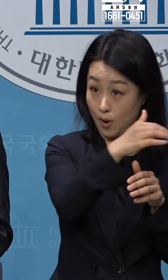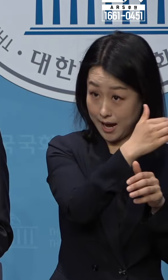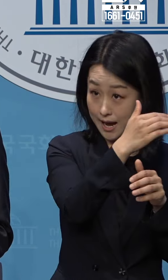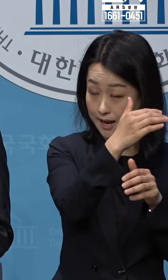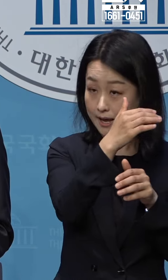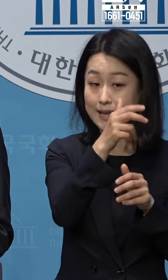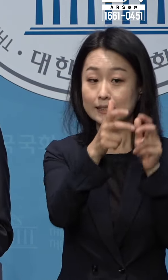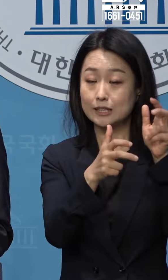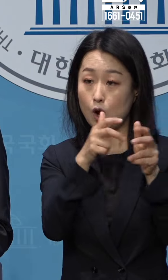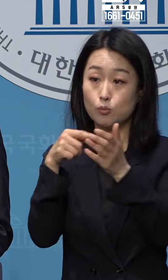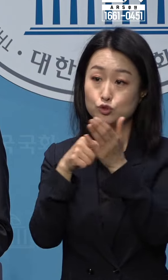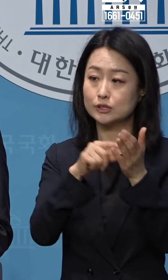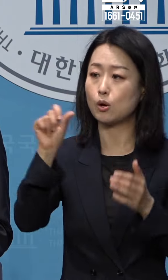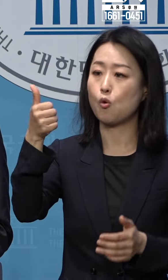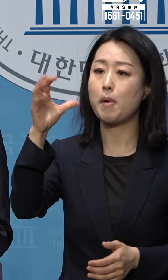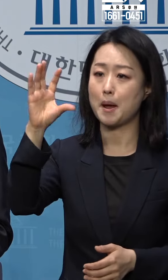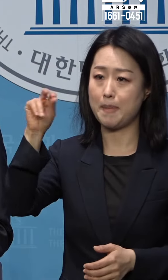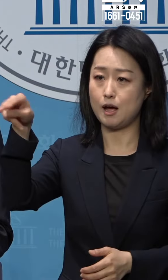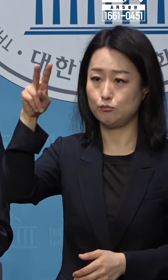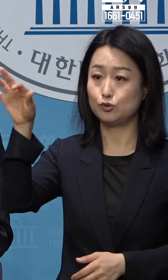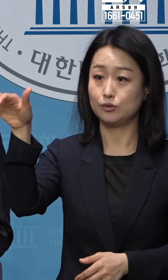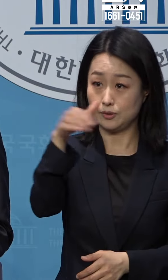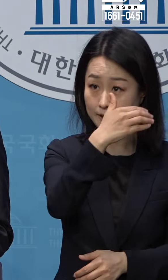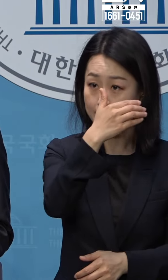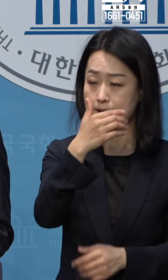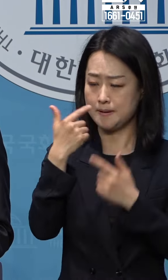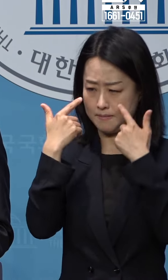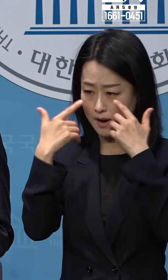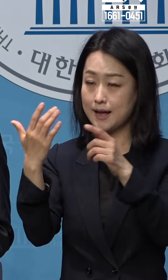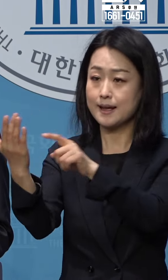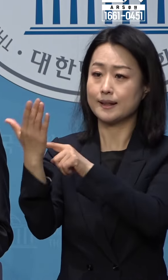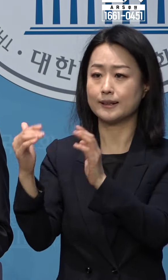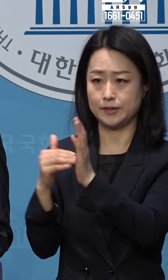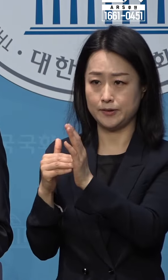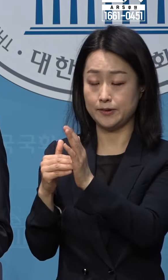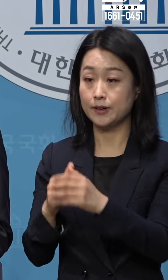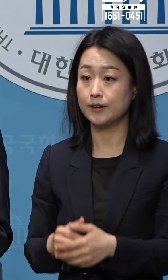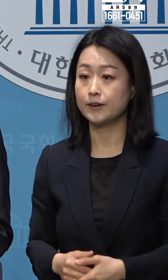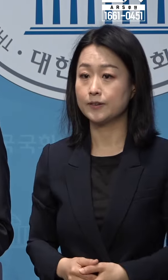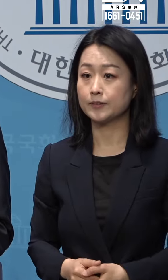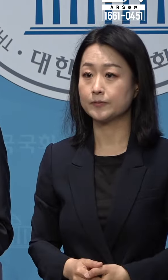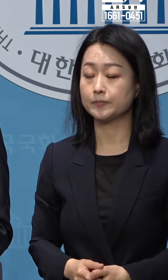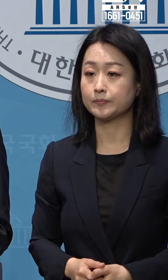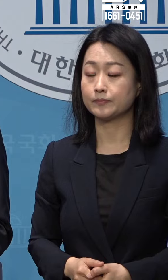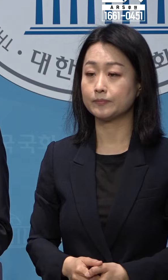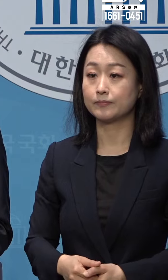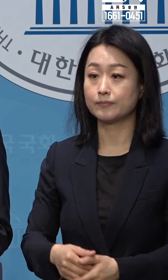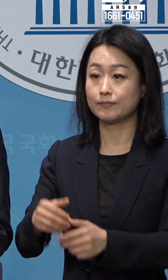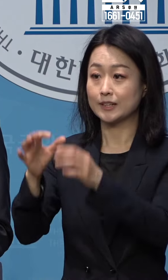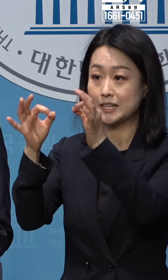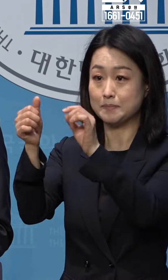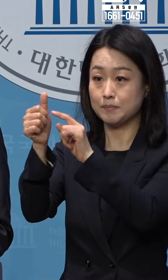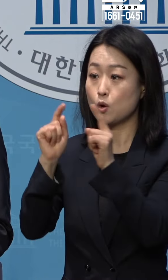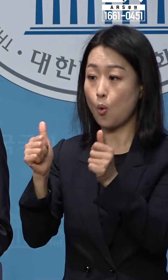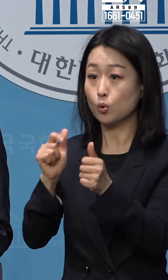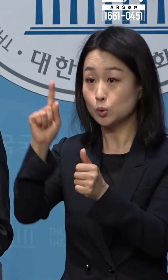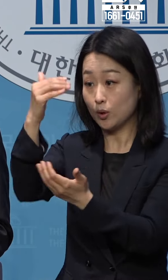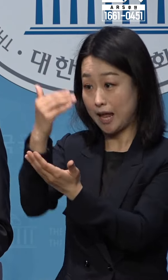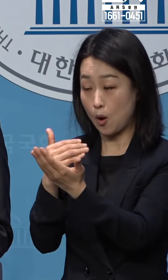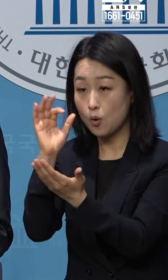대가로 500만 부를 제공했다는 사실이 명확히 기재되어 있습니다 김성태 공소장에